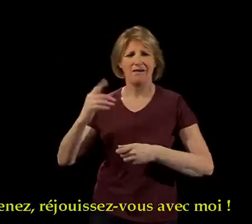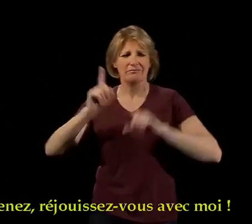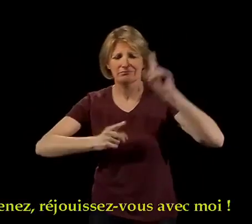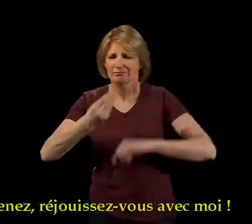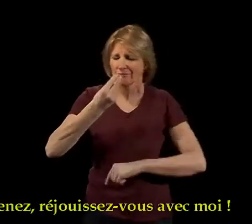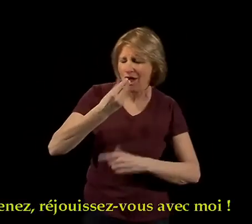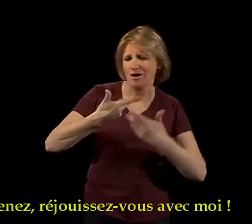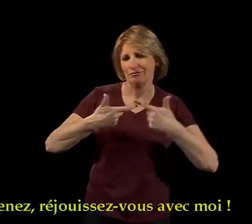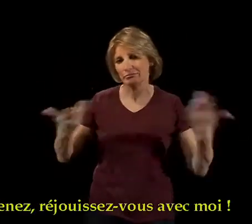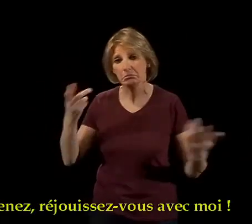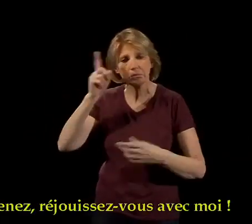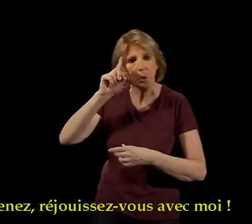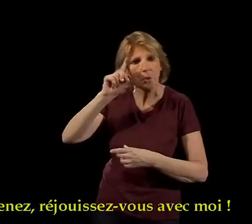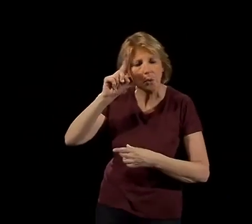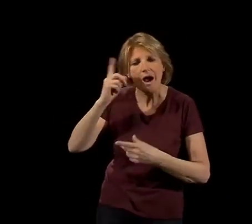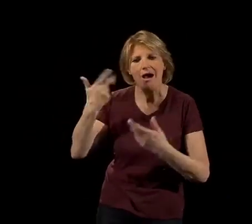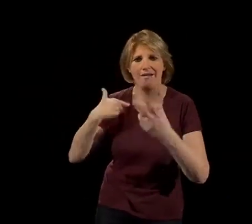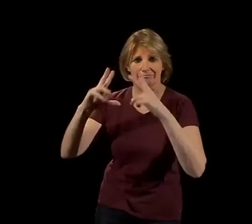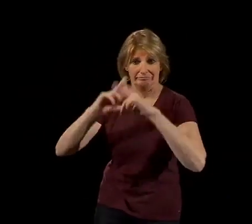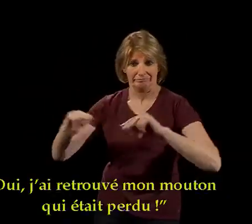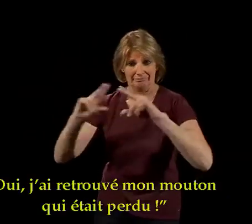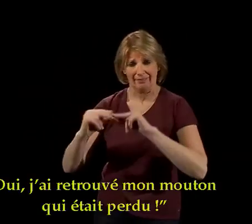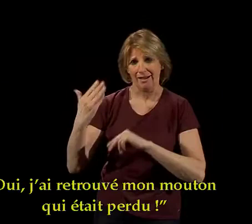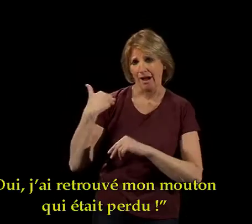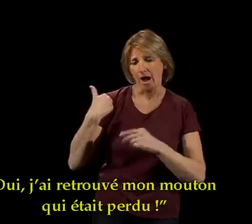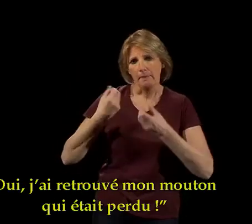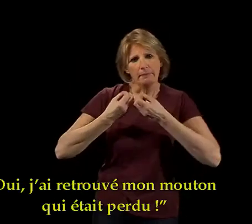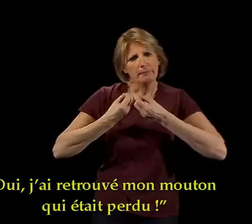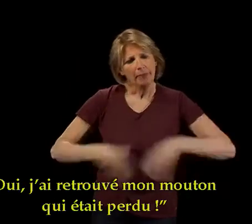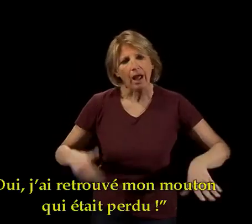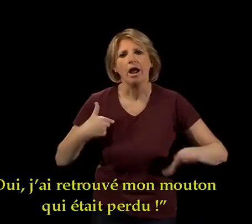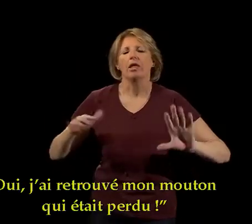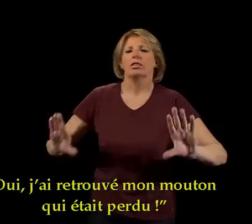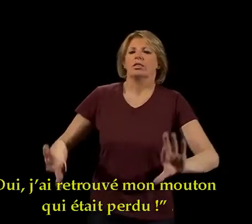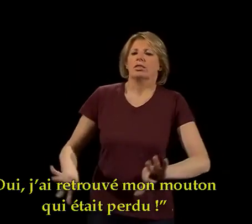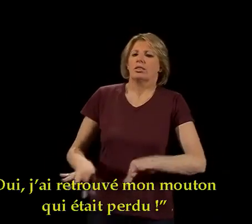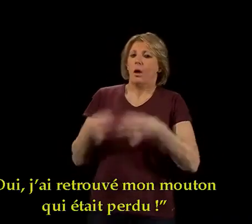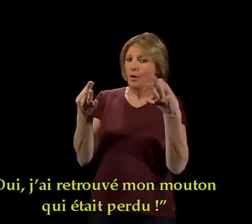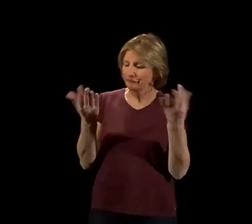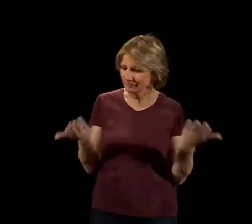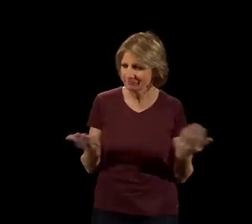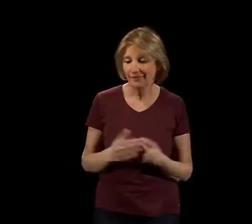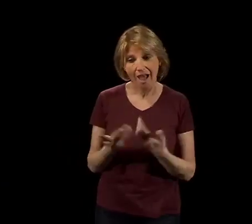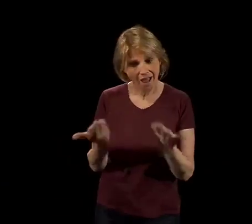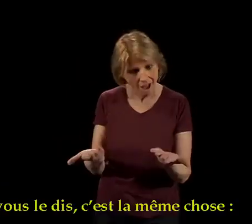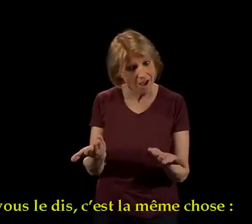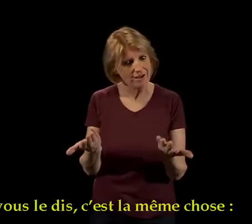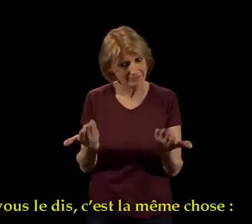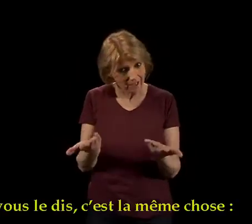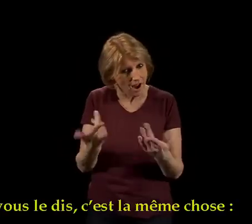voisins et leur dit « Venez, réjouissez-vous avec moi. Oui, j'ai trouvé mon mouton qui était perdu. » Je vous le